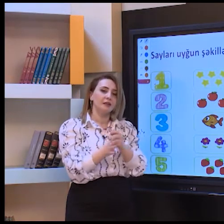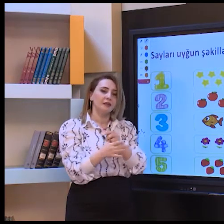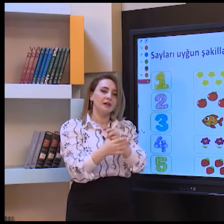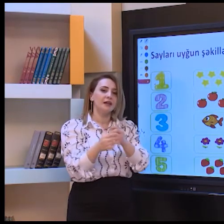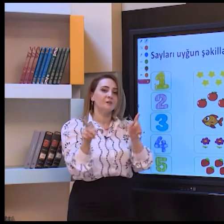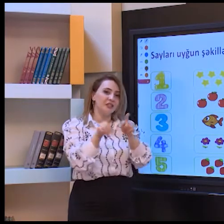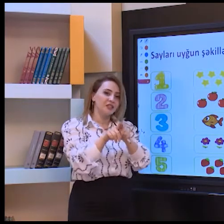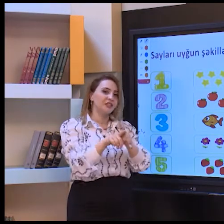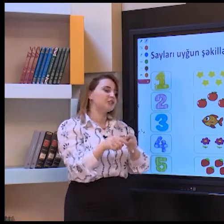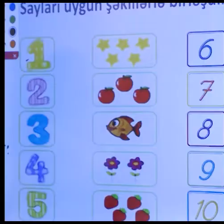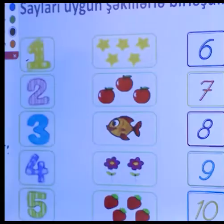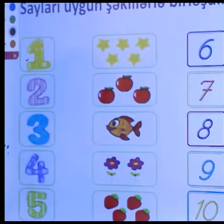balıqla birləşdirəcəyik.